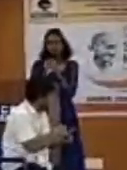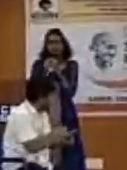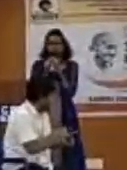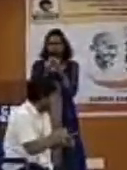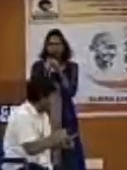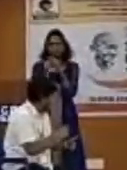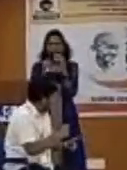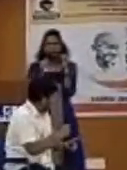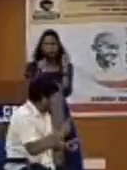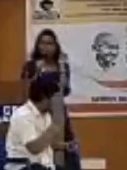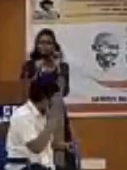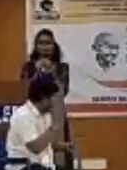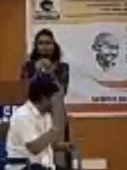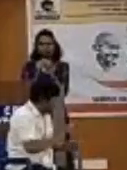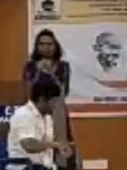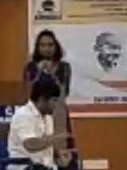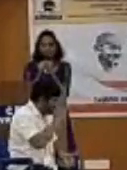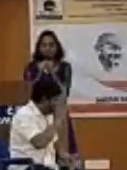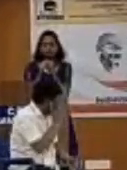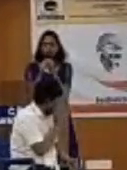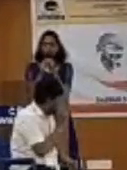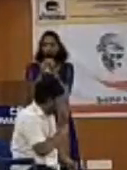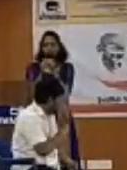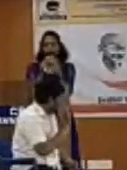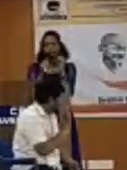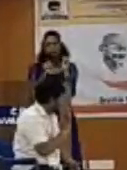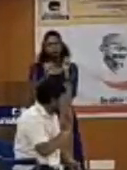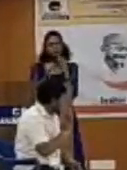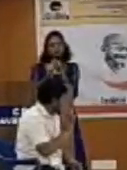ಮಾಡ್ಕೊಂಡಿರೋದು. ಏಕೆ ಅಂದ್ರೆ ಟ್ಯೂಷನ್ಗೆ ಹೋಗ್ತಿದ್ದೆ.